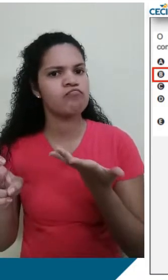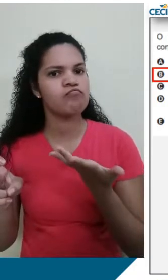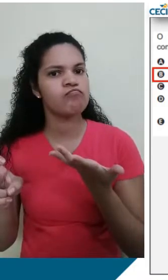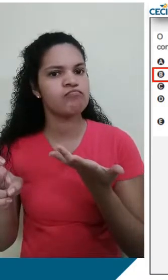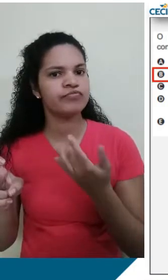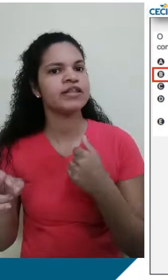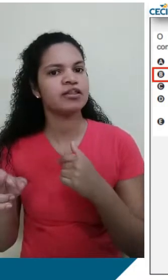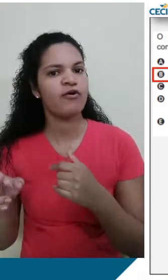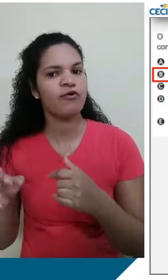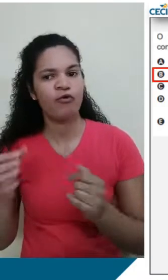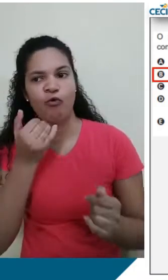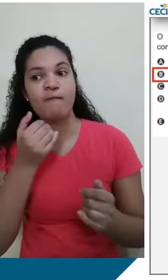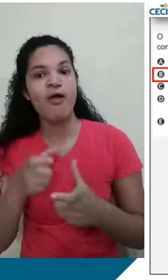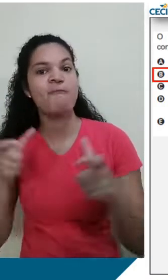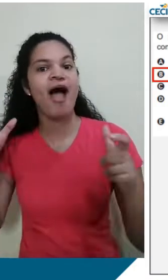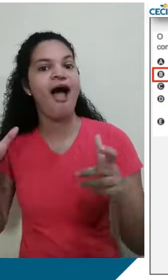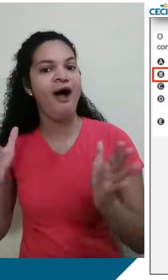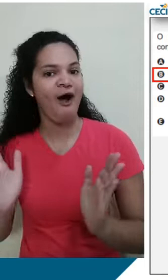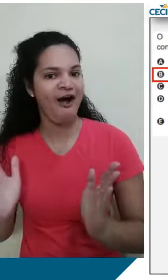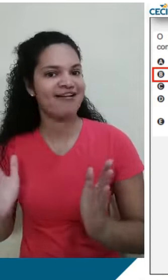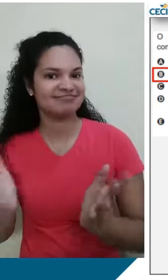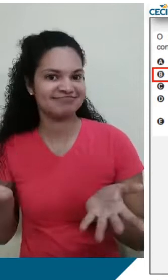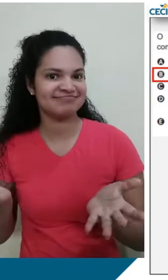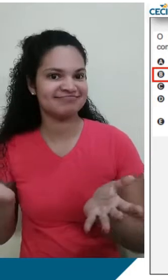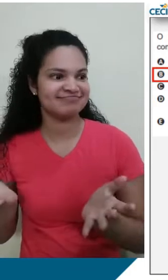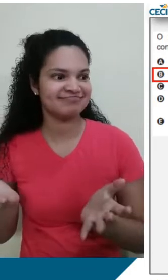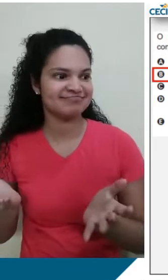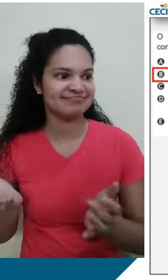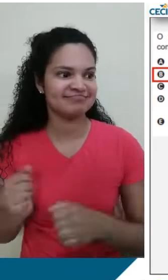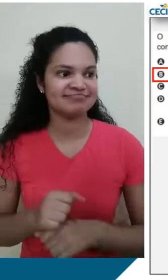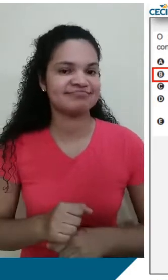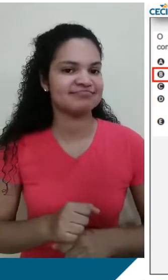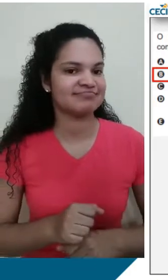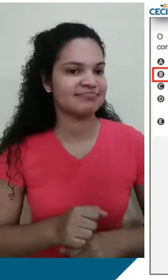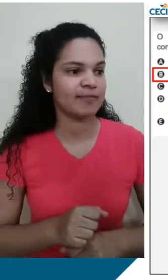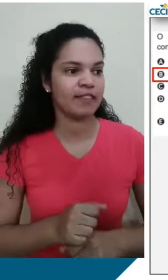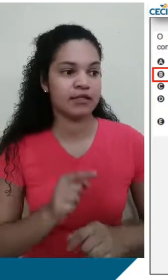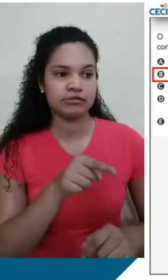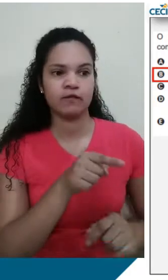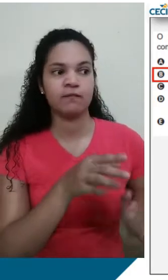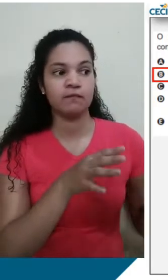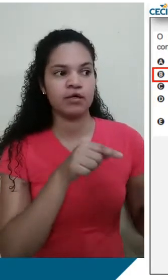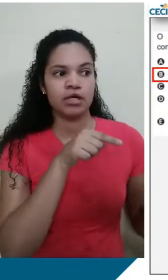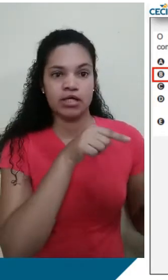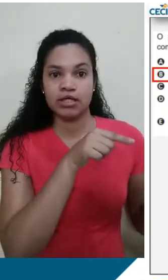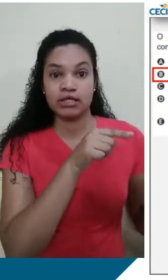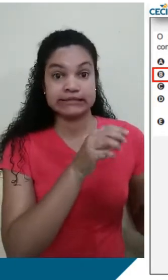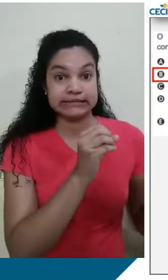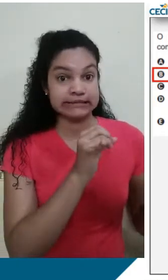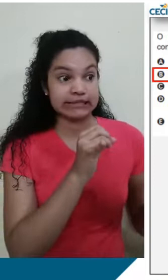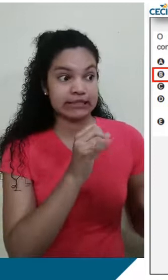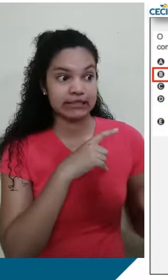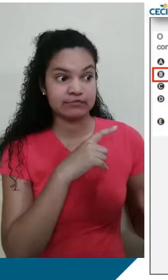são maiores, já que em áreas sem tela sobram animais menores. E